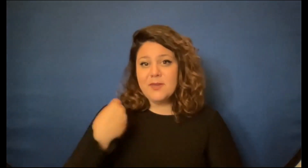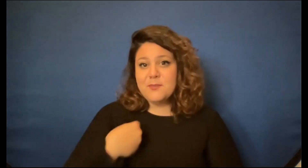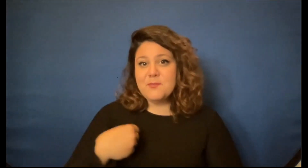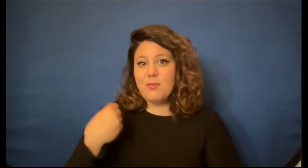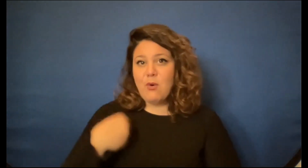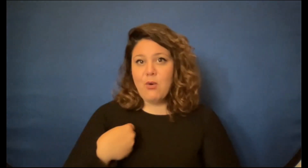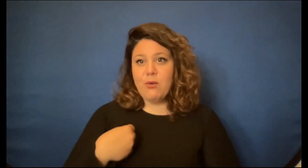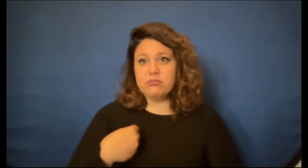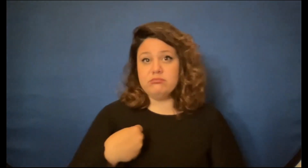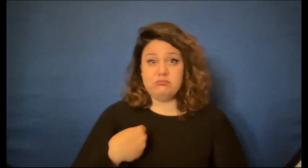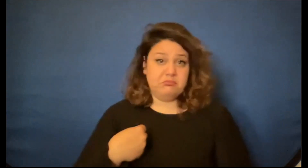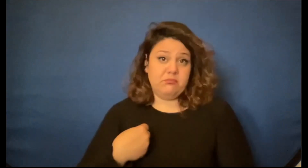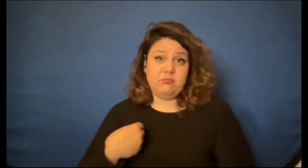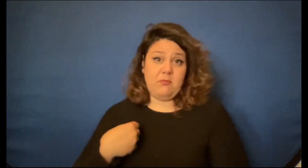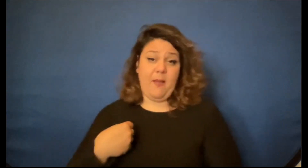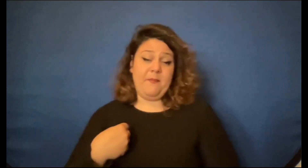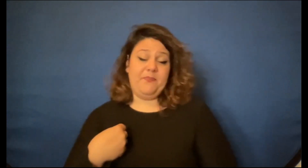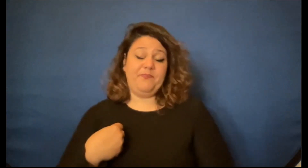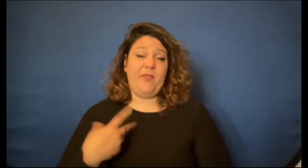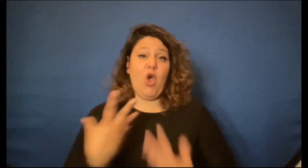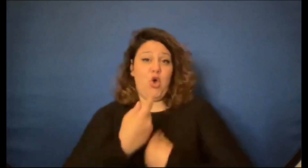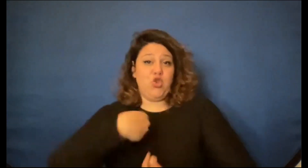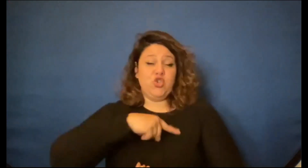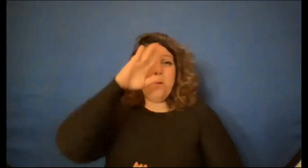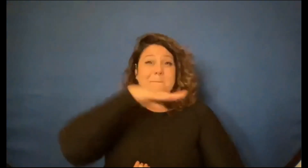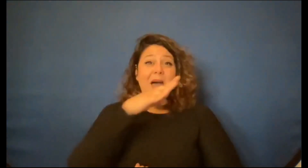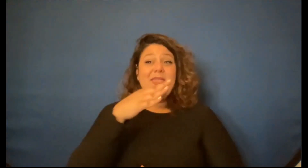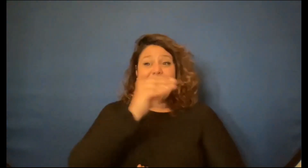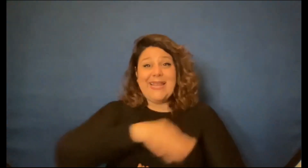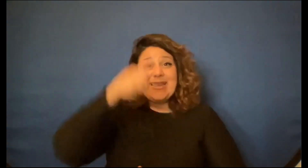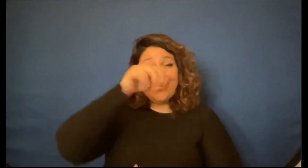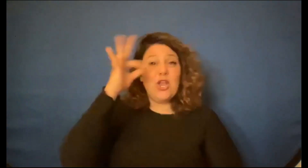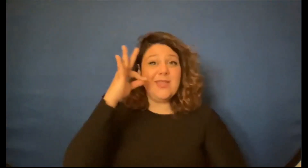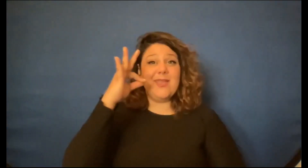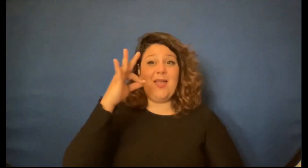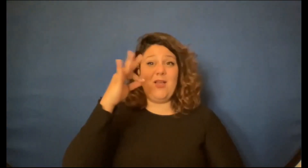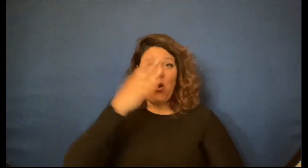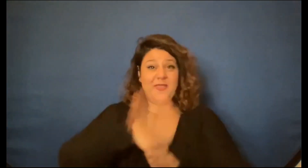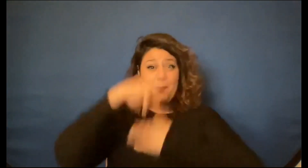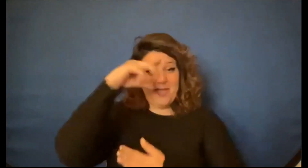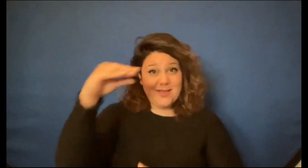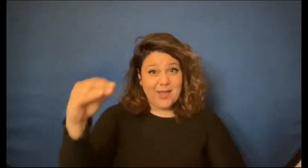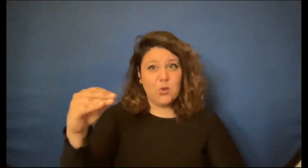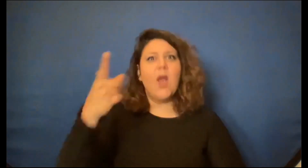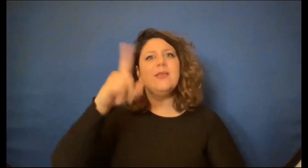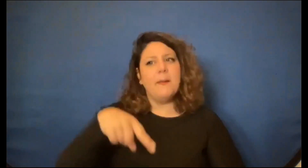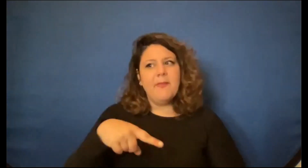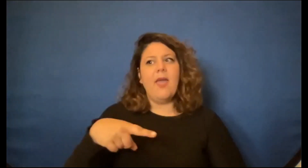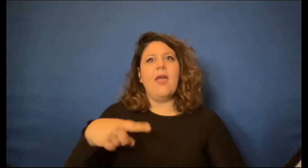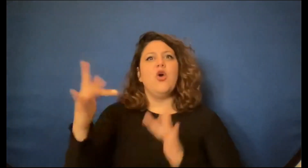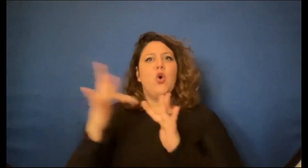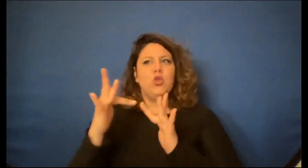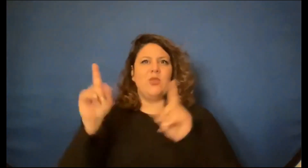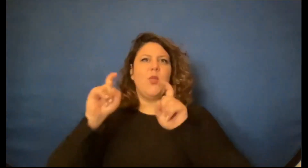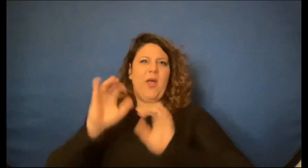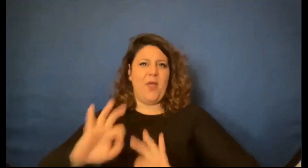padres de chicos con discapacidad intelectual, tenemos también entidades como ANCE, que es la Asociación Nacional de Centros de Educación Especial, o tenemos